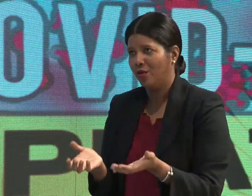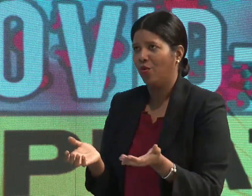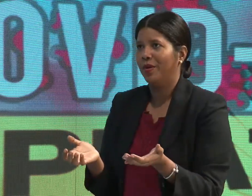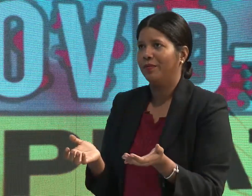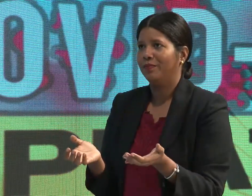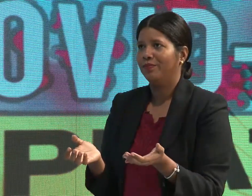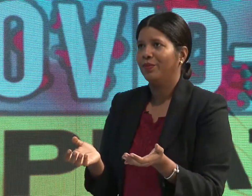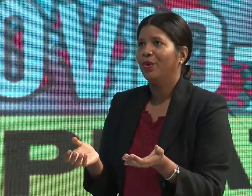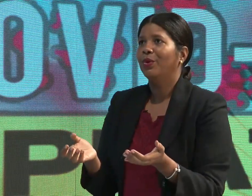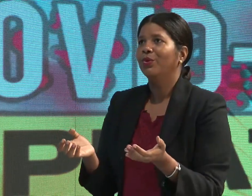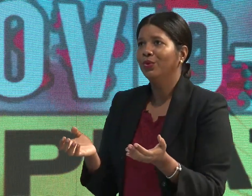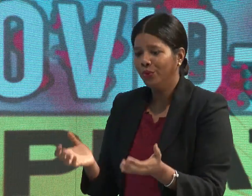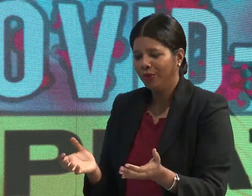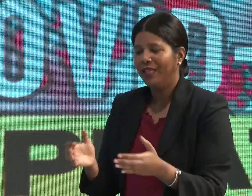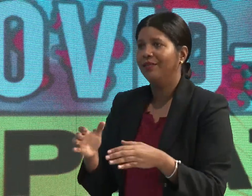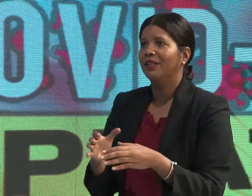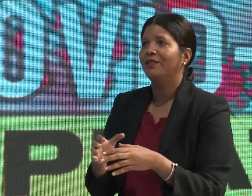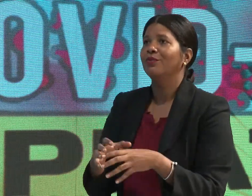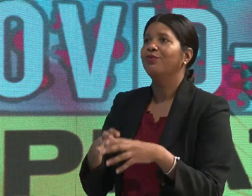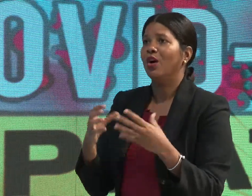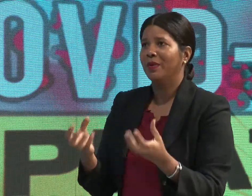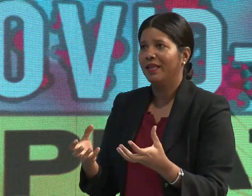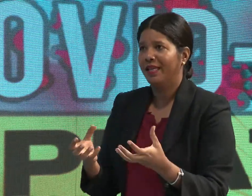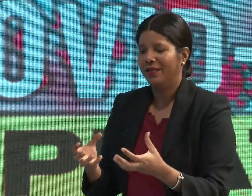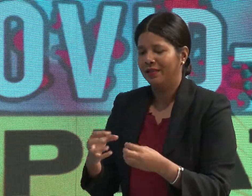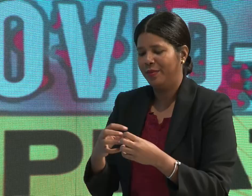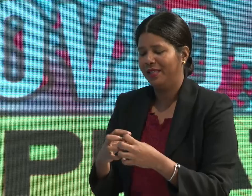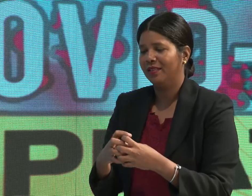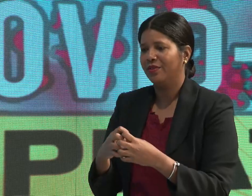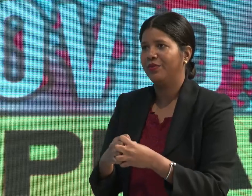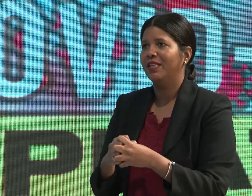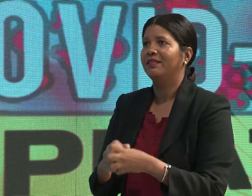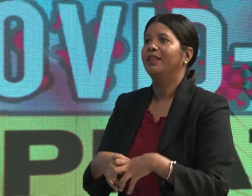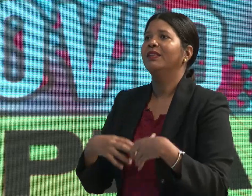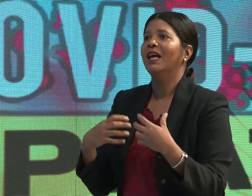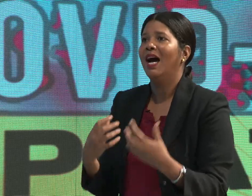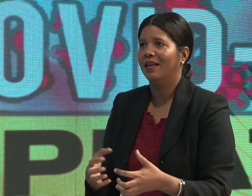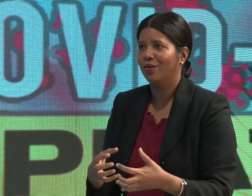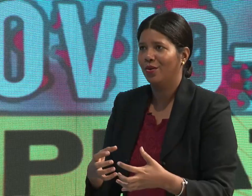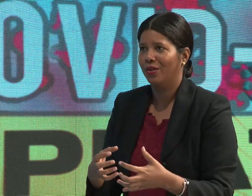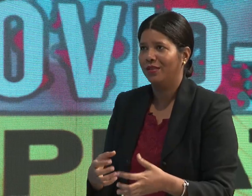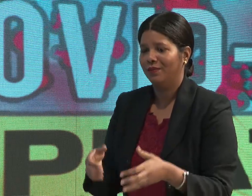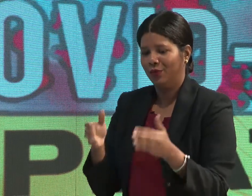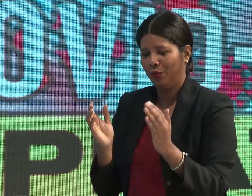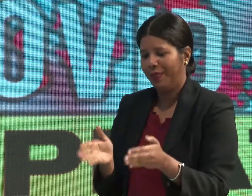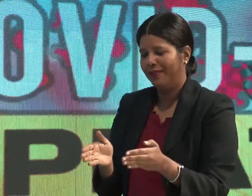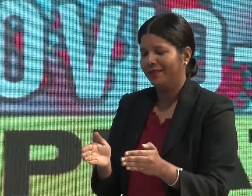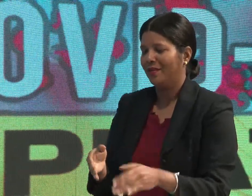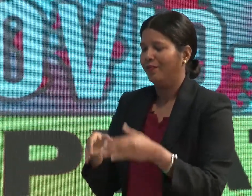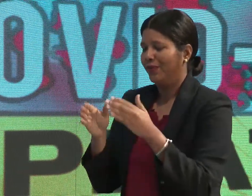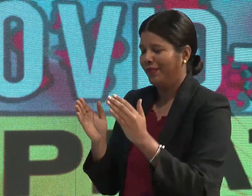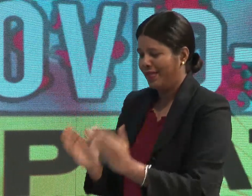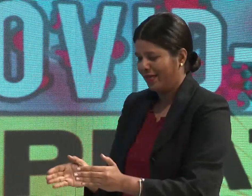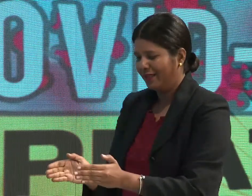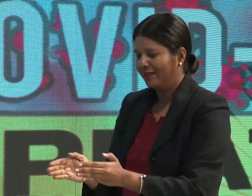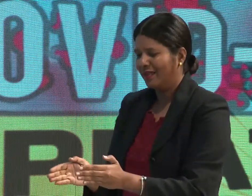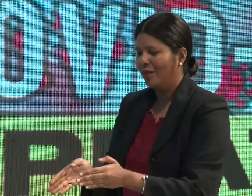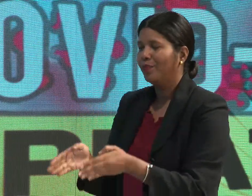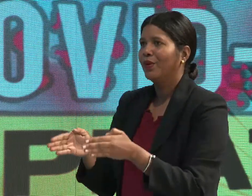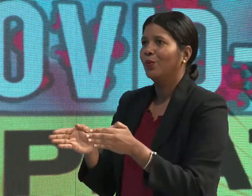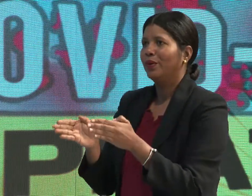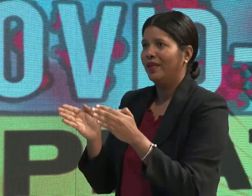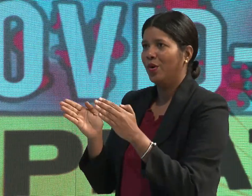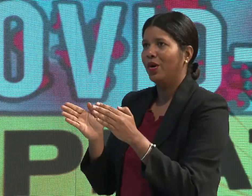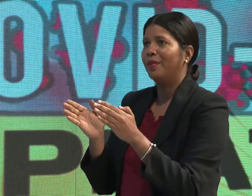zouden inkomen. Ja. Nu heeft het vormen gekregen. De minister van Financiën heeft het aangekondigd. Ja. Tweede stap. Derde